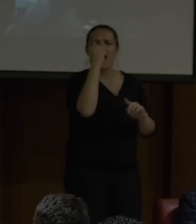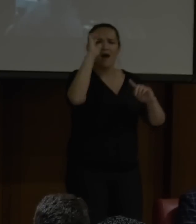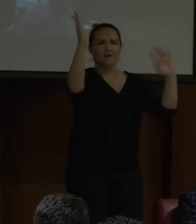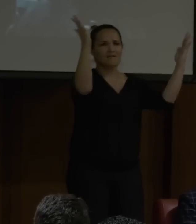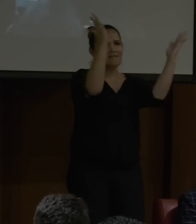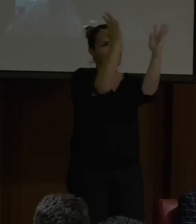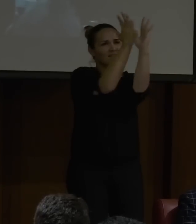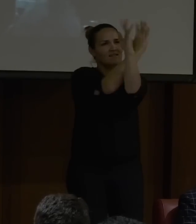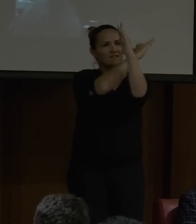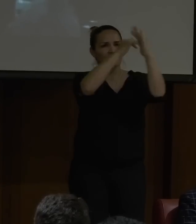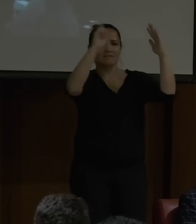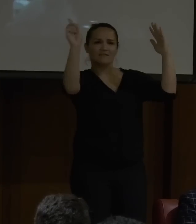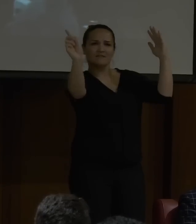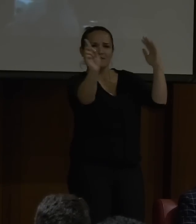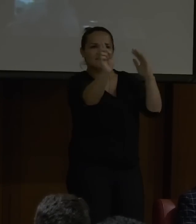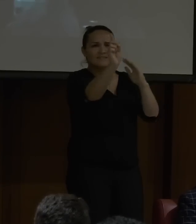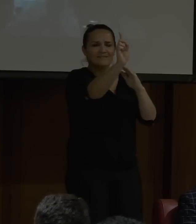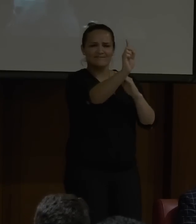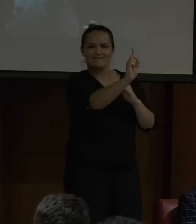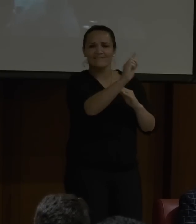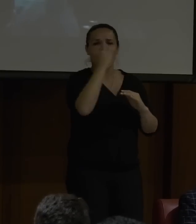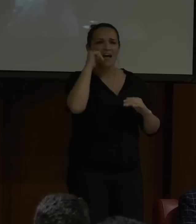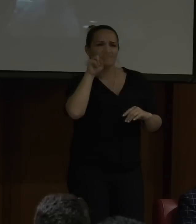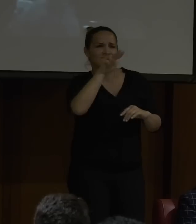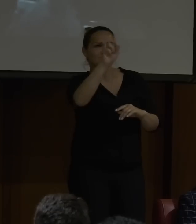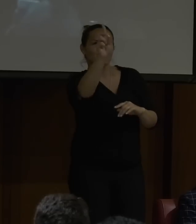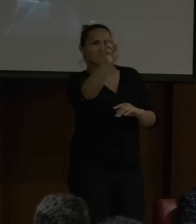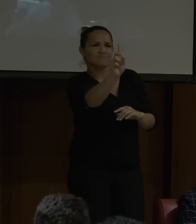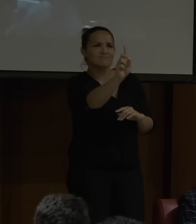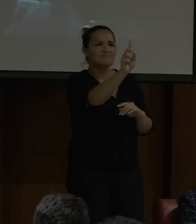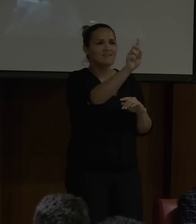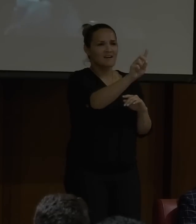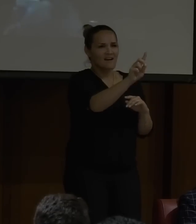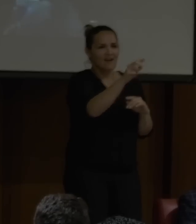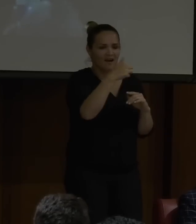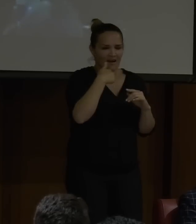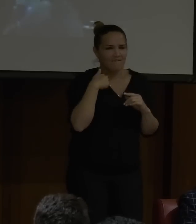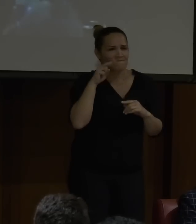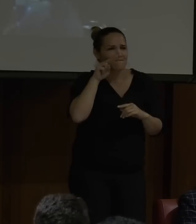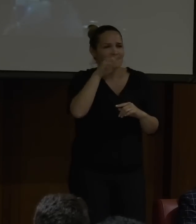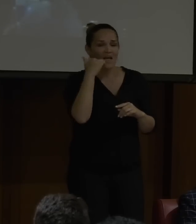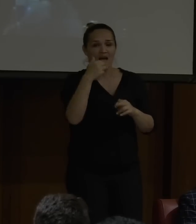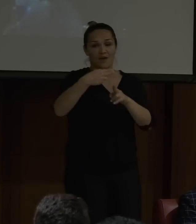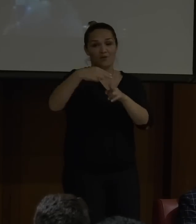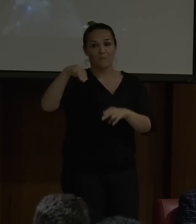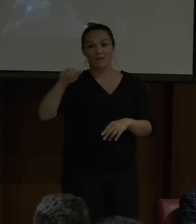Margarita y junto al lugar, Margarita y juntico a mí,